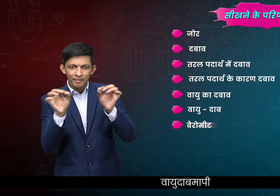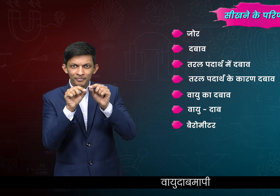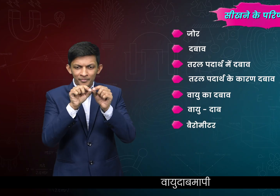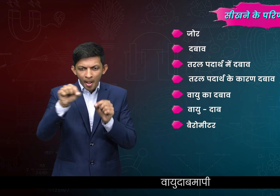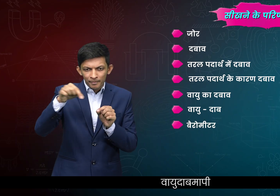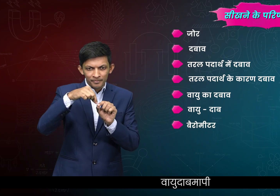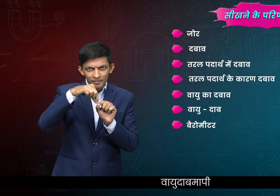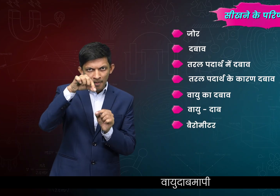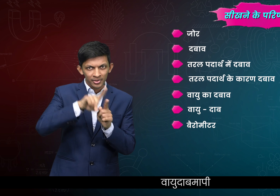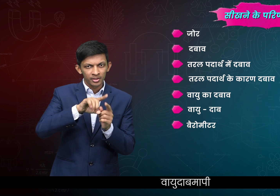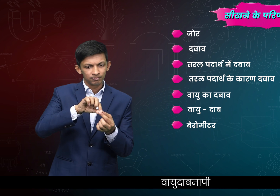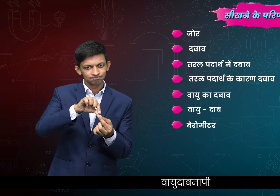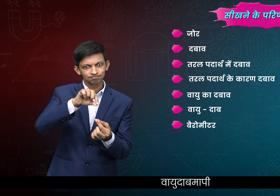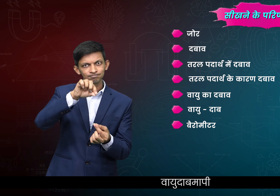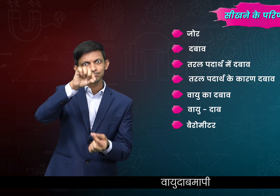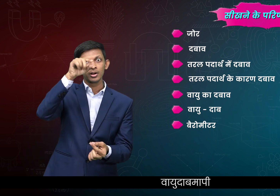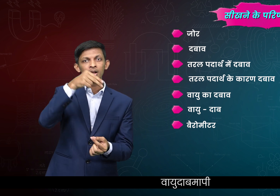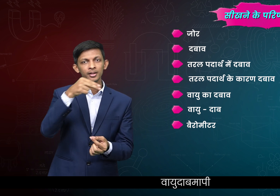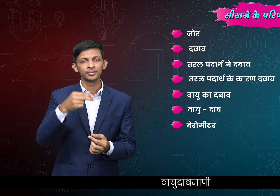वायु दाब मापी,